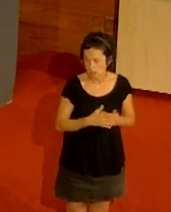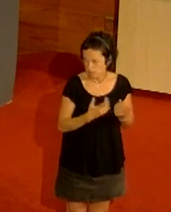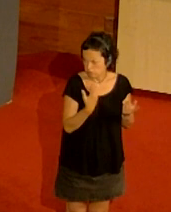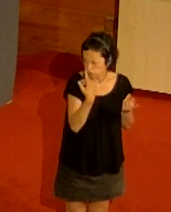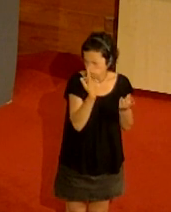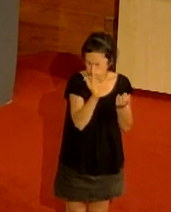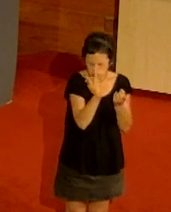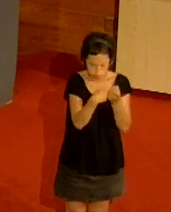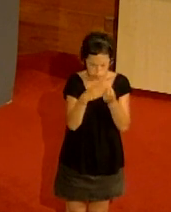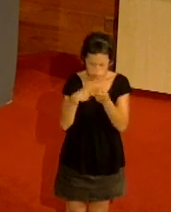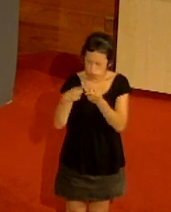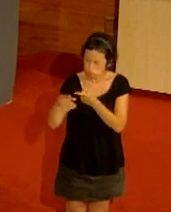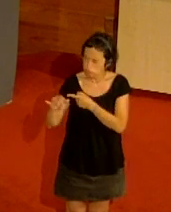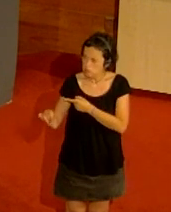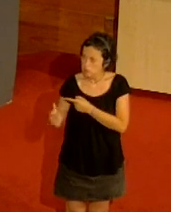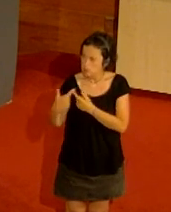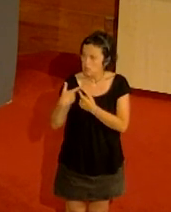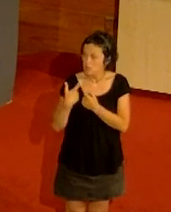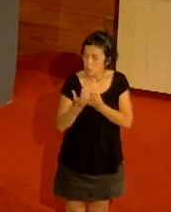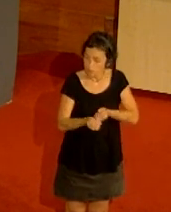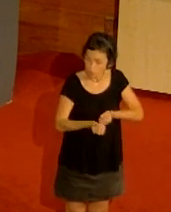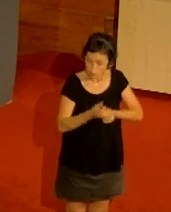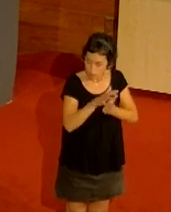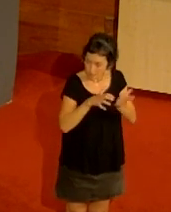Pero la narrativa predominante sigue siendo